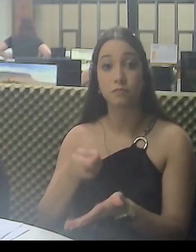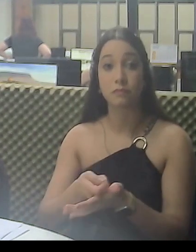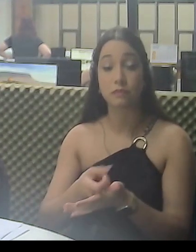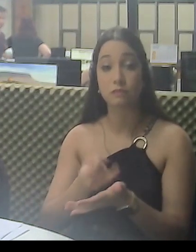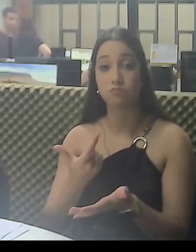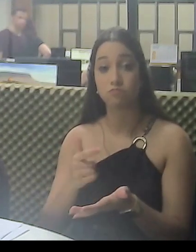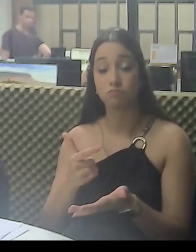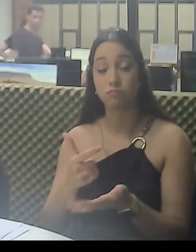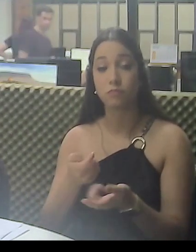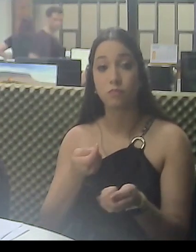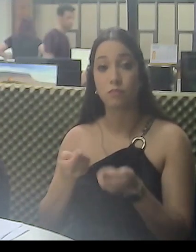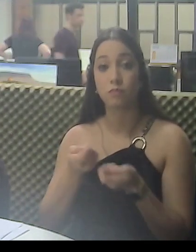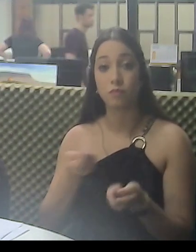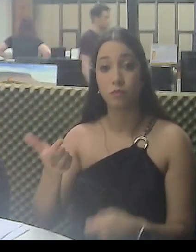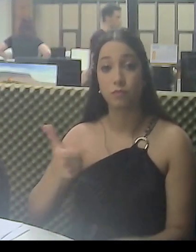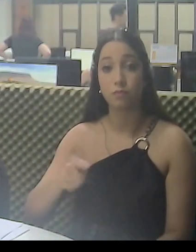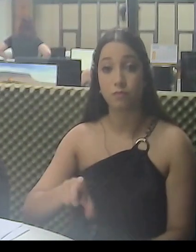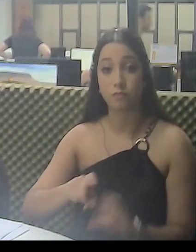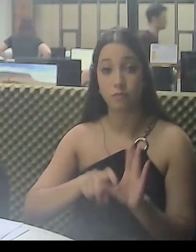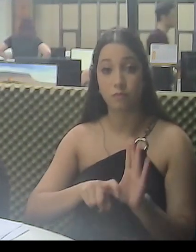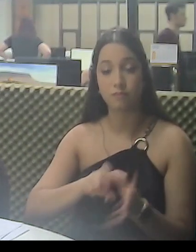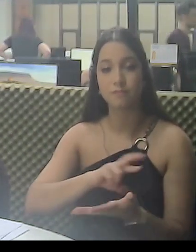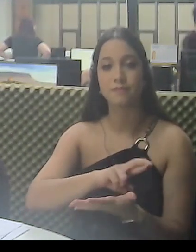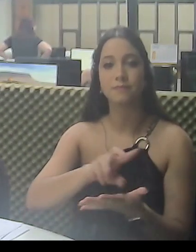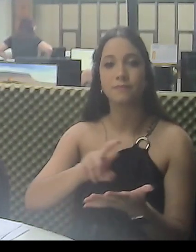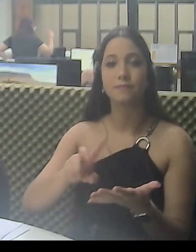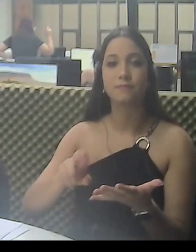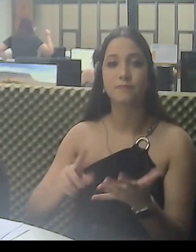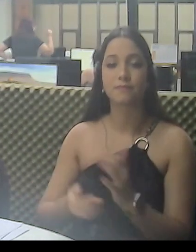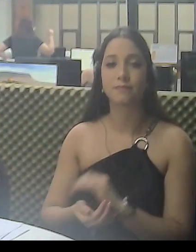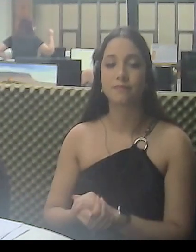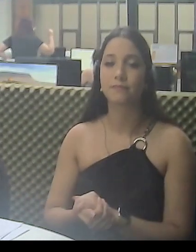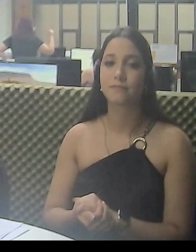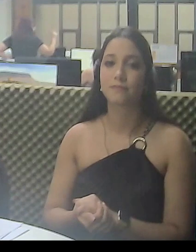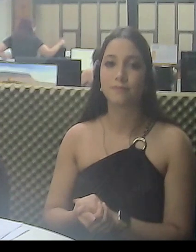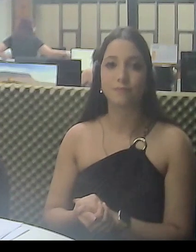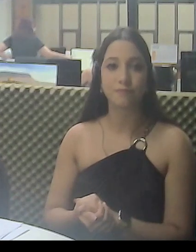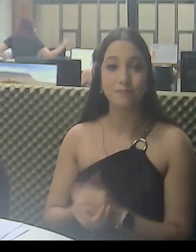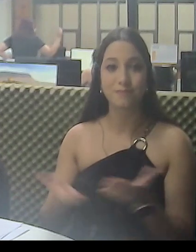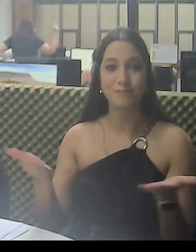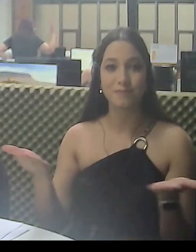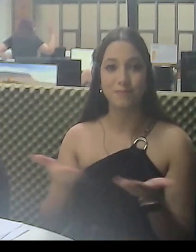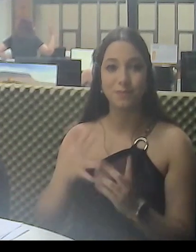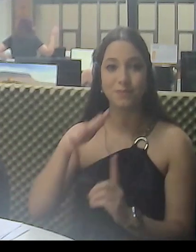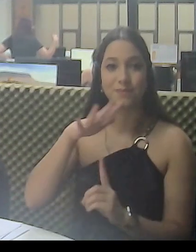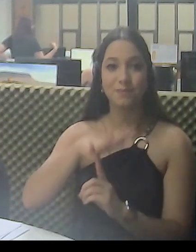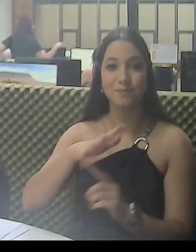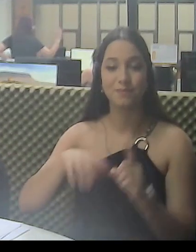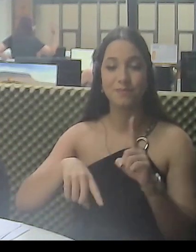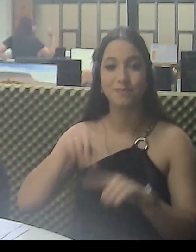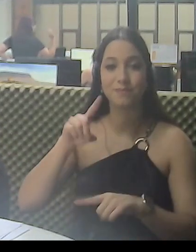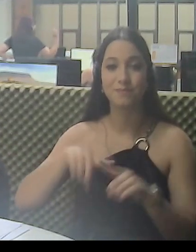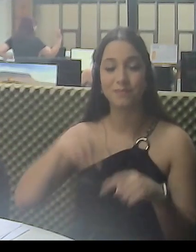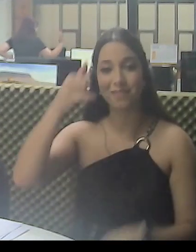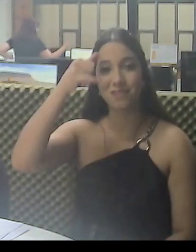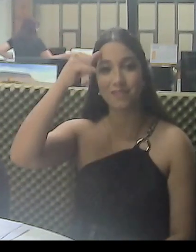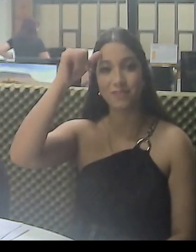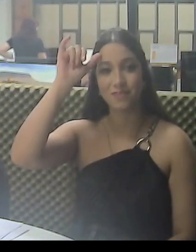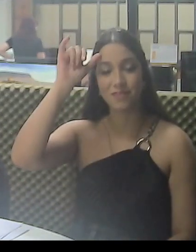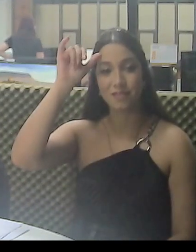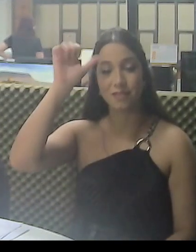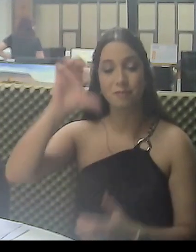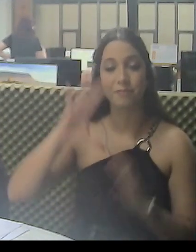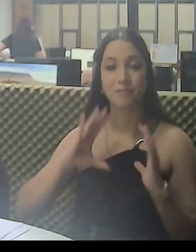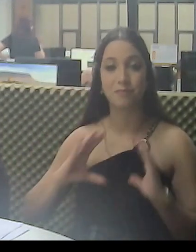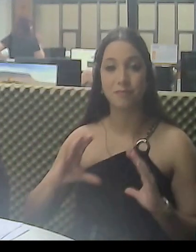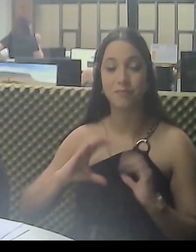indevidas, renegociação de dívidas, entre outros. E hoje tem feira de produtos rurais na Praça Cívica.